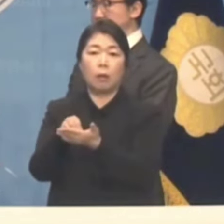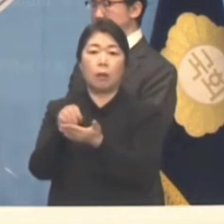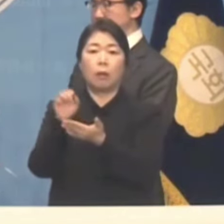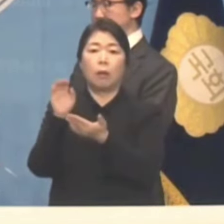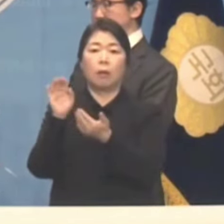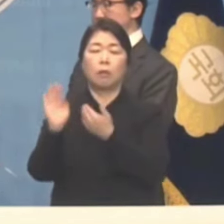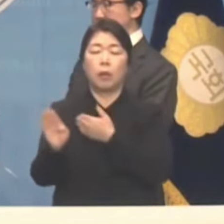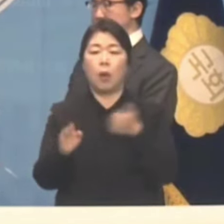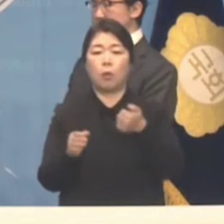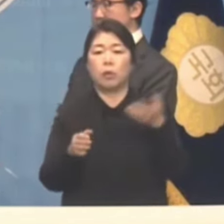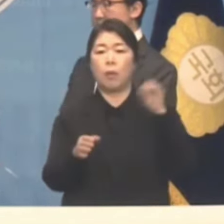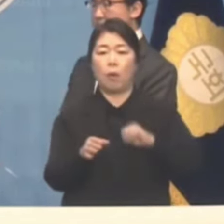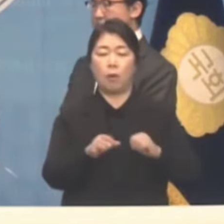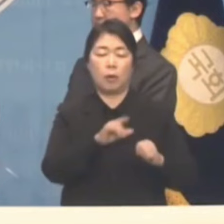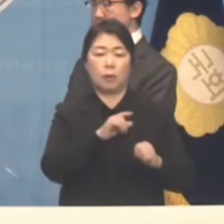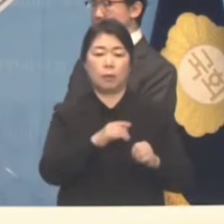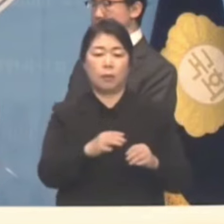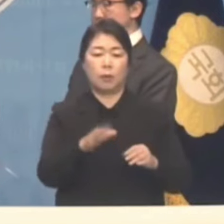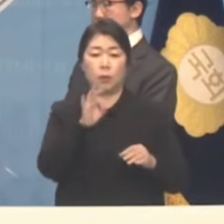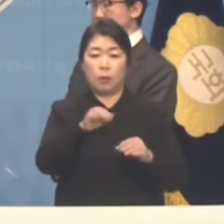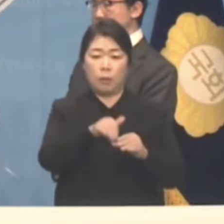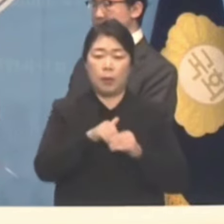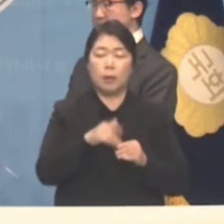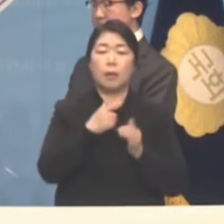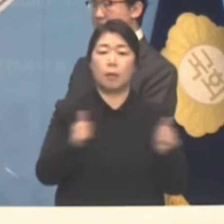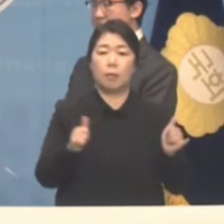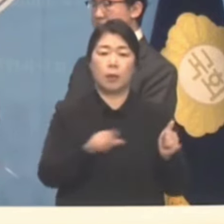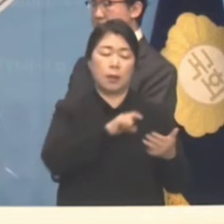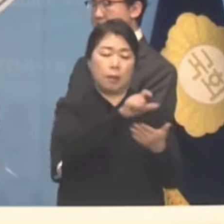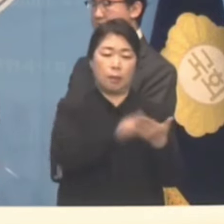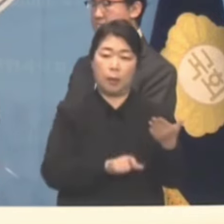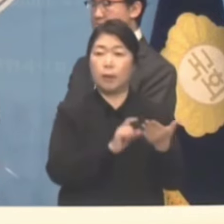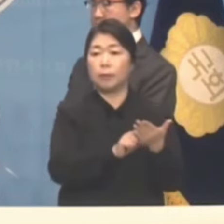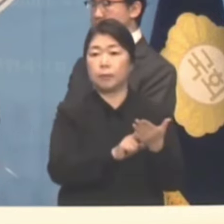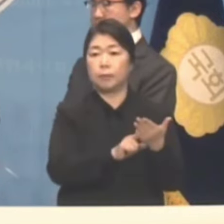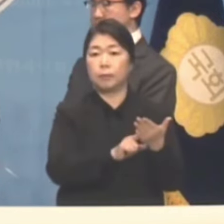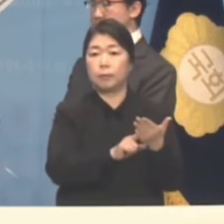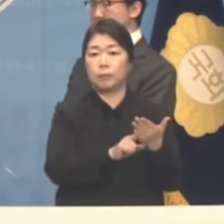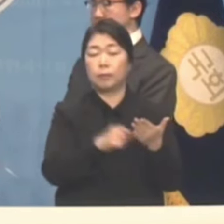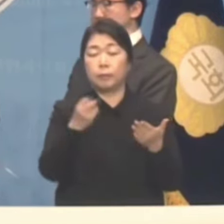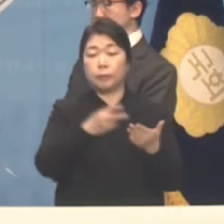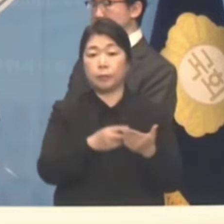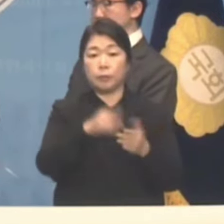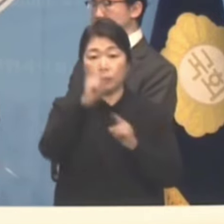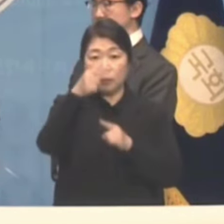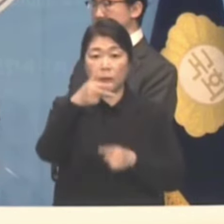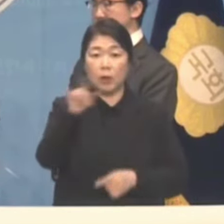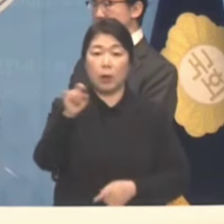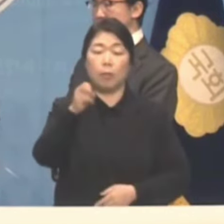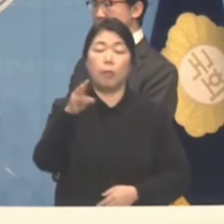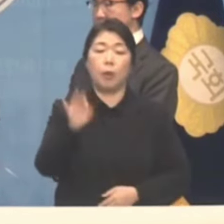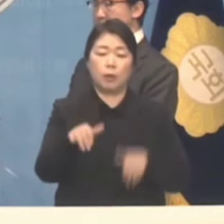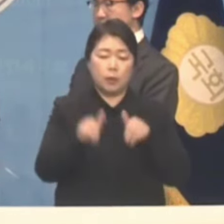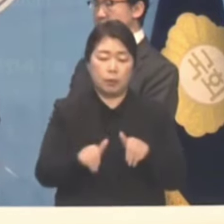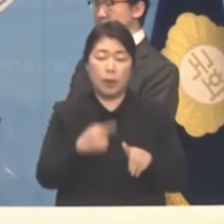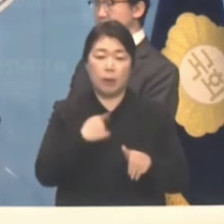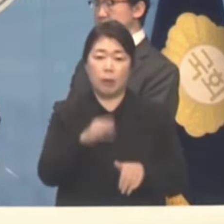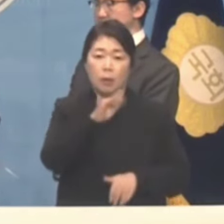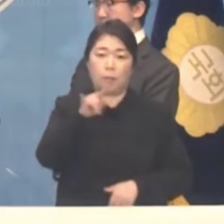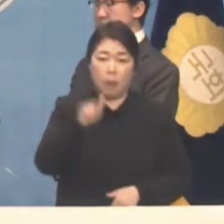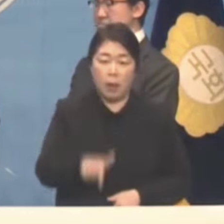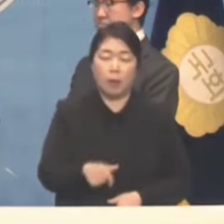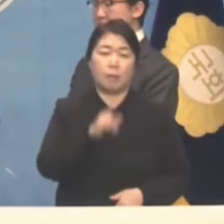되었습니다 판결전 쌍방을 전담해 이재명의 신부름 하던 수아 백종은 여기저기에